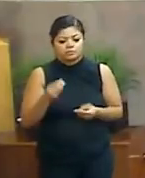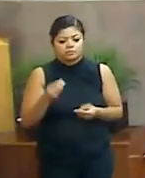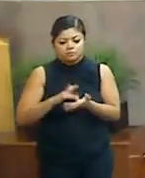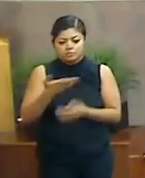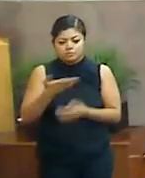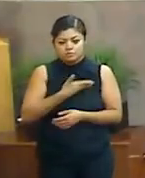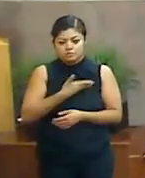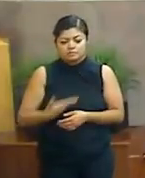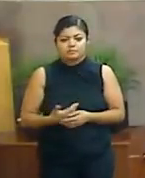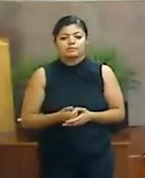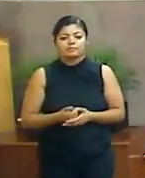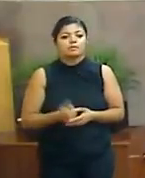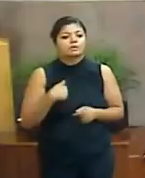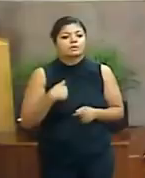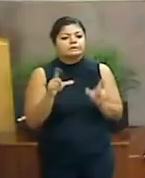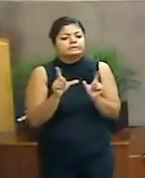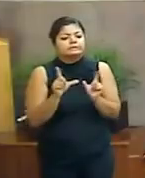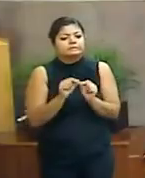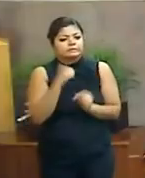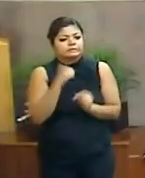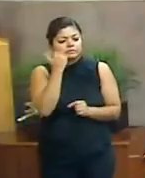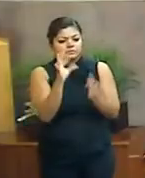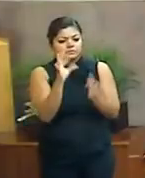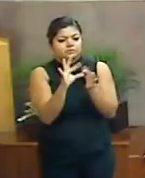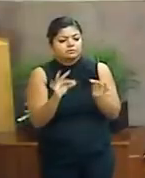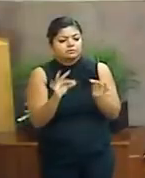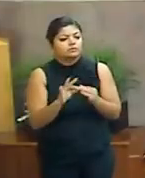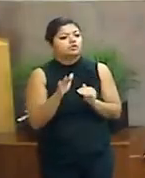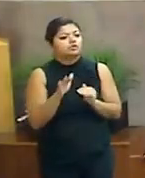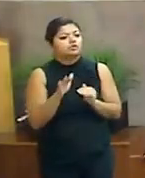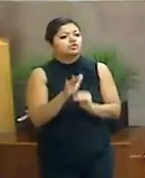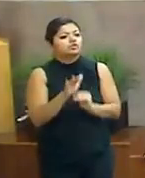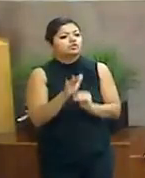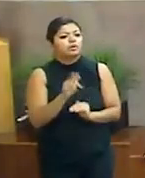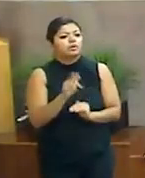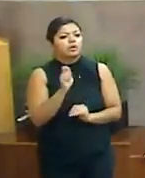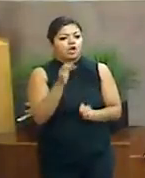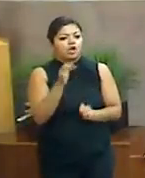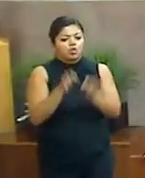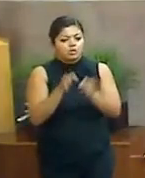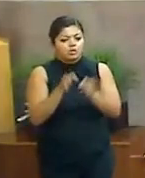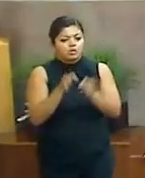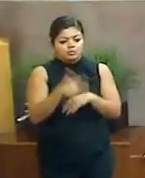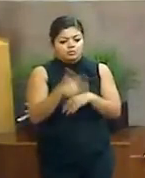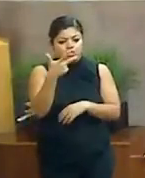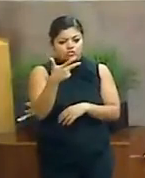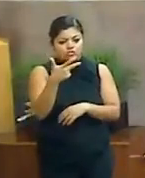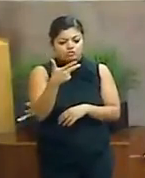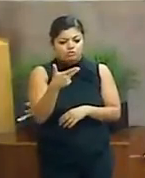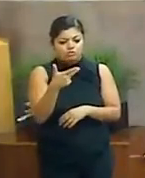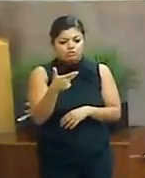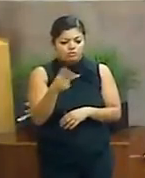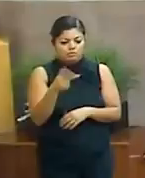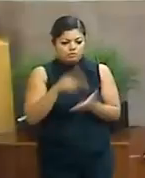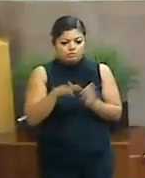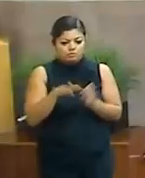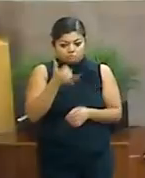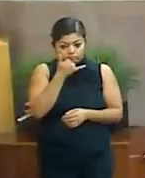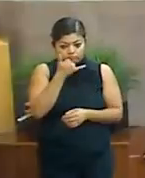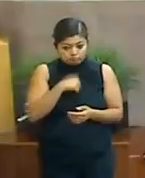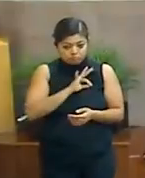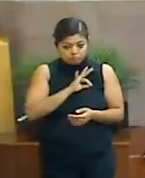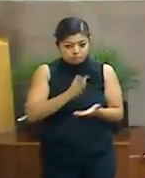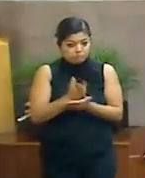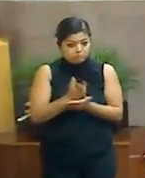para hacer una intervención en relación al juicio electoral 8 de 2010 y sin la intervención de